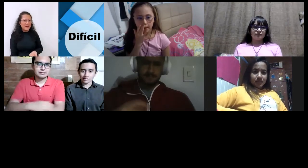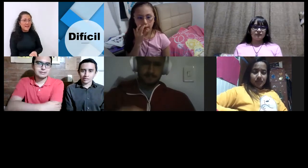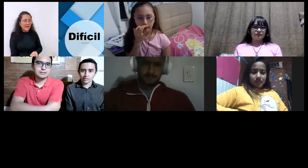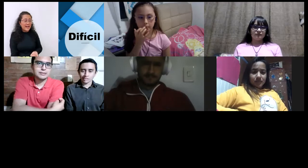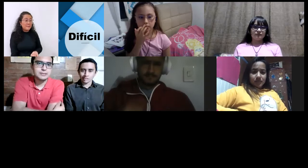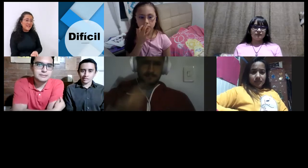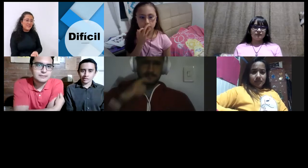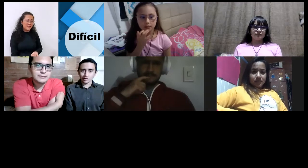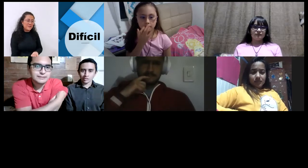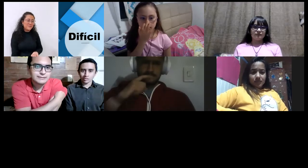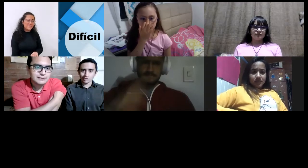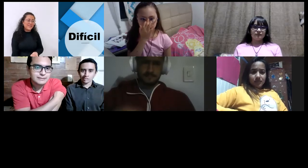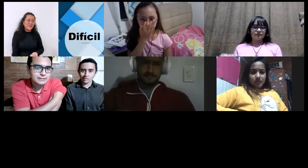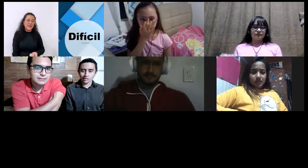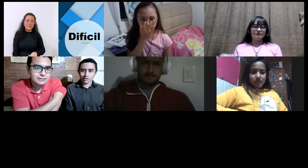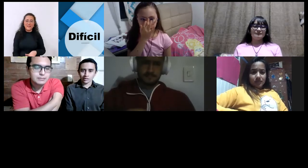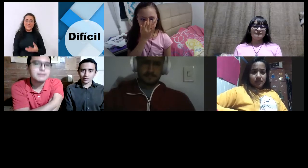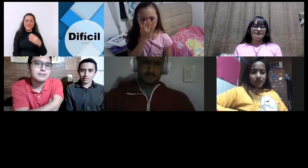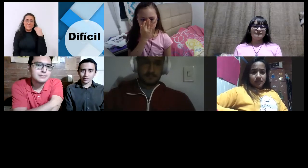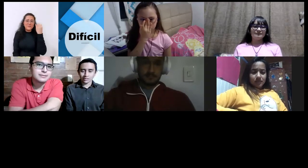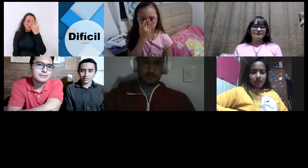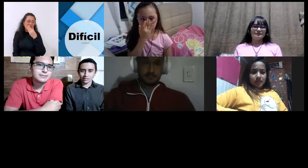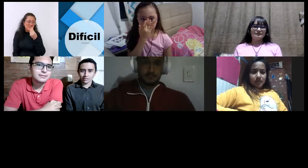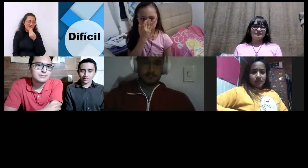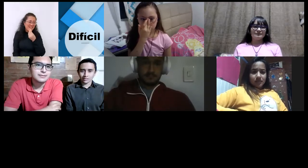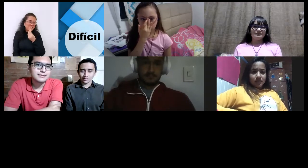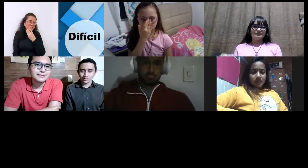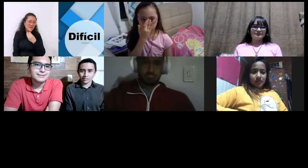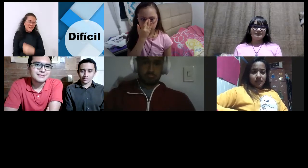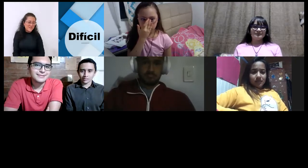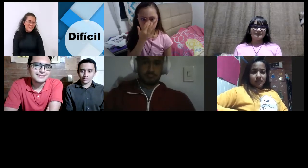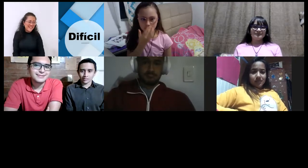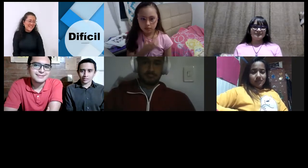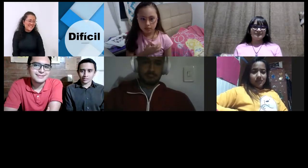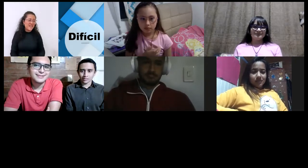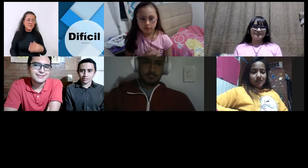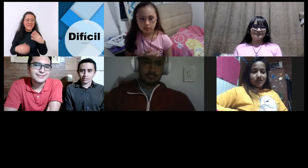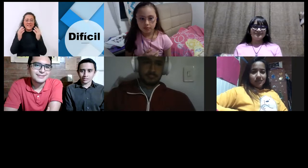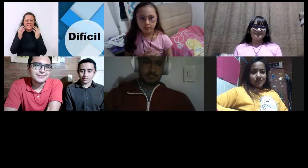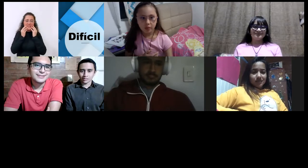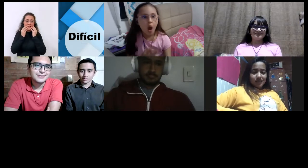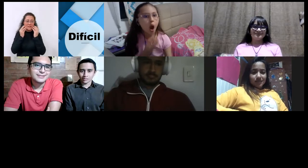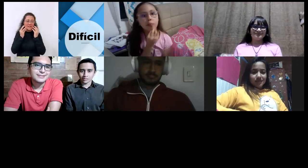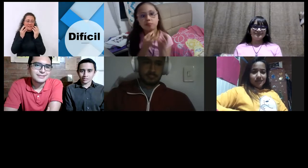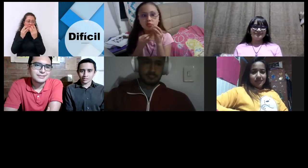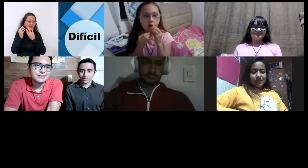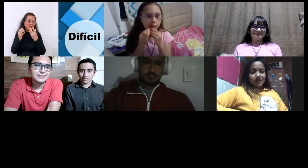de alimentos. Los alimentos tienen muchos gestos con la boca y así. Hay muchas señas que se utilizan mucho